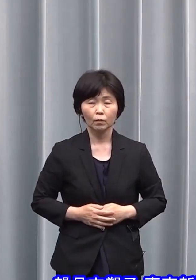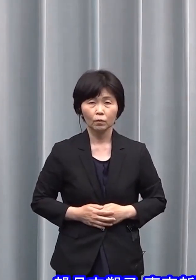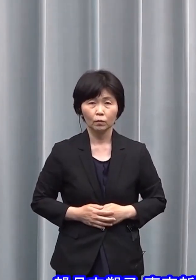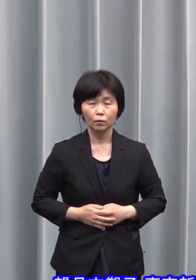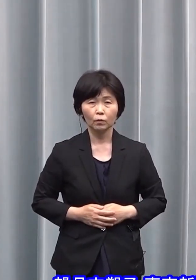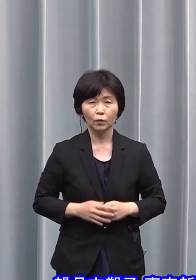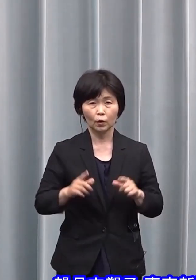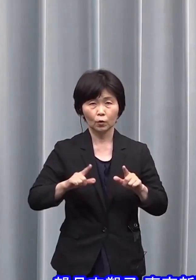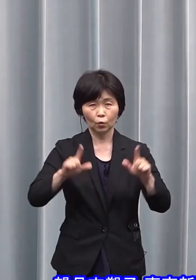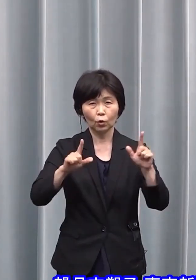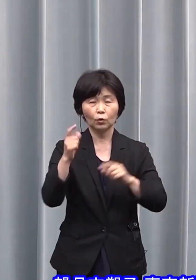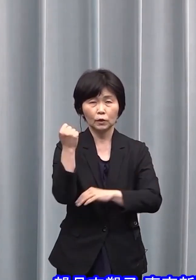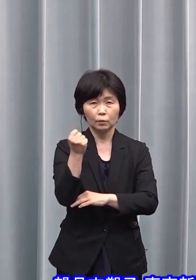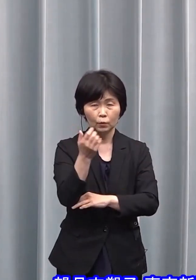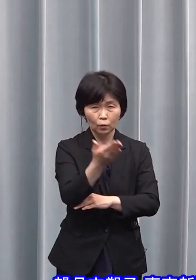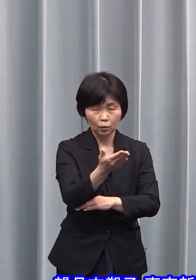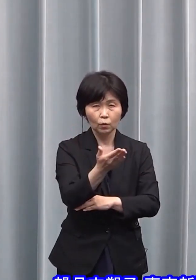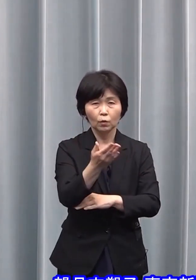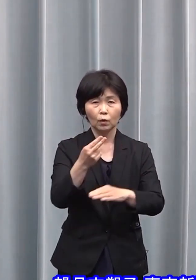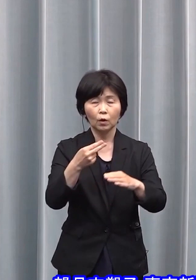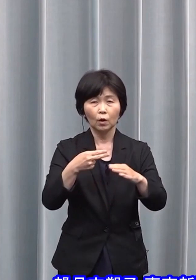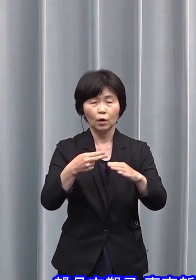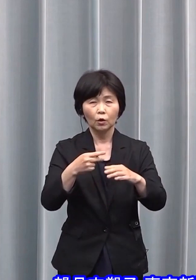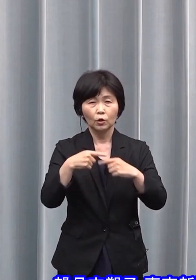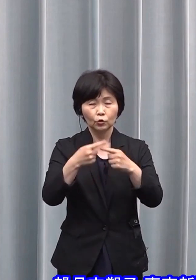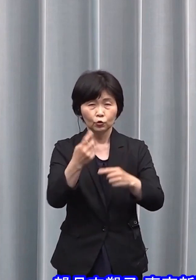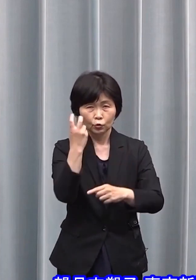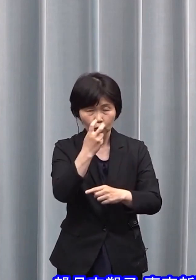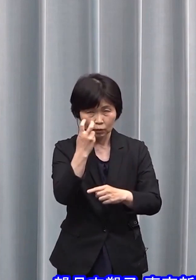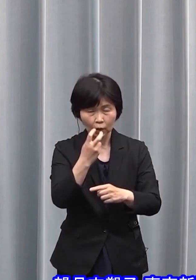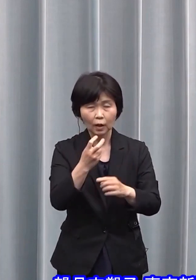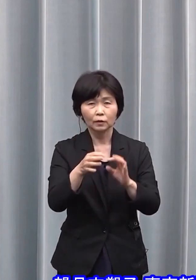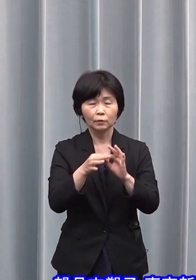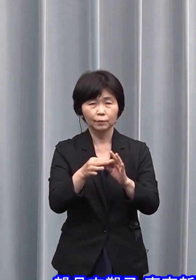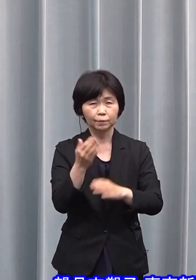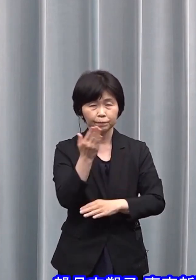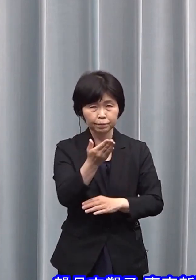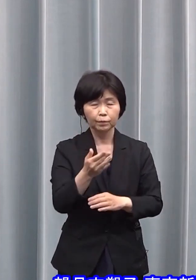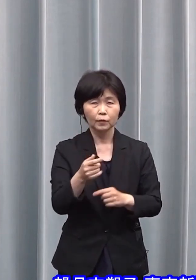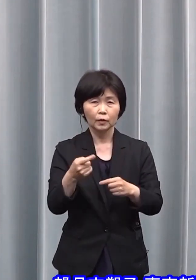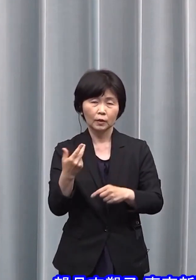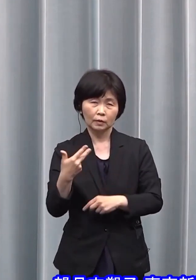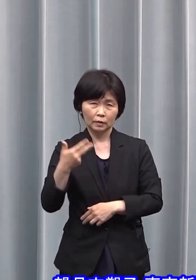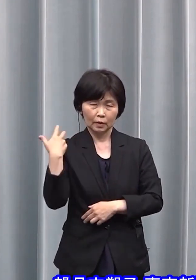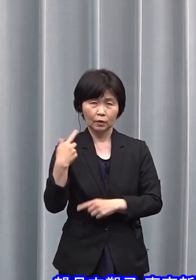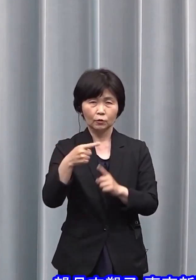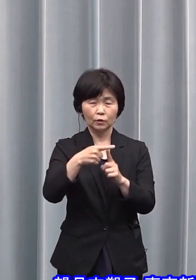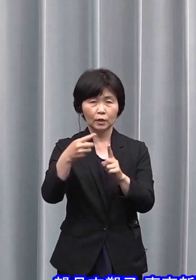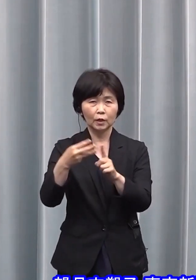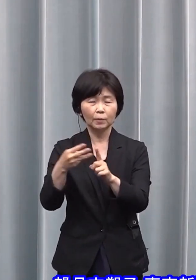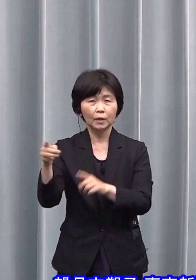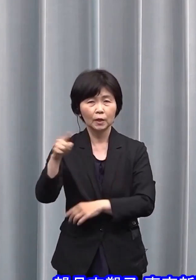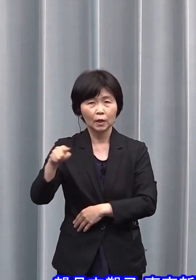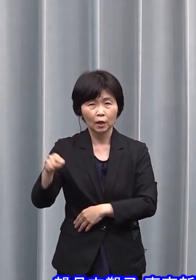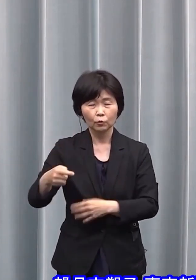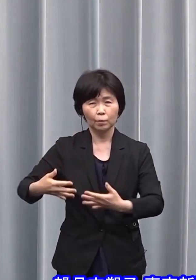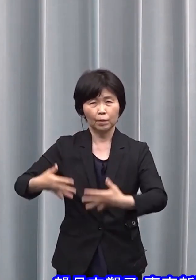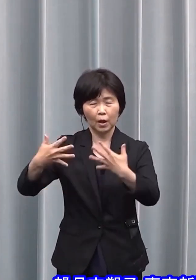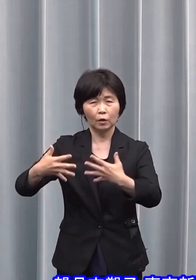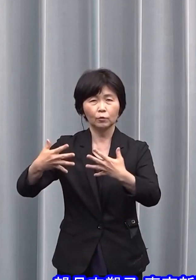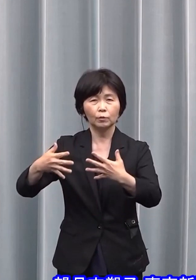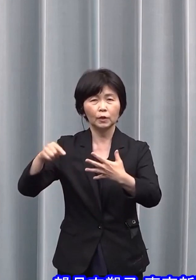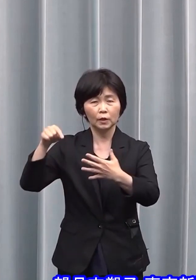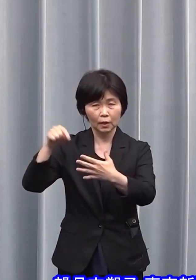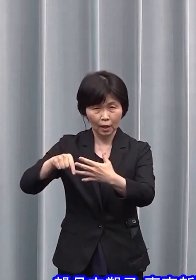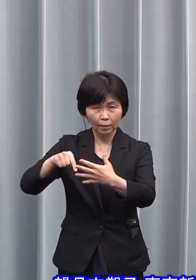はい、東京望月です。入管関連でお聞きします。先週ですね、TBS の BS 報道1930という番組